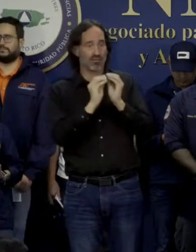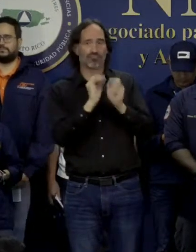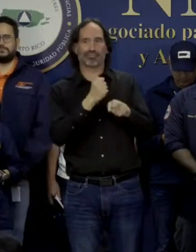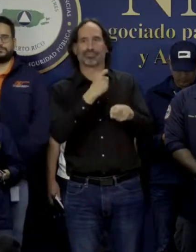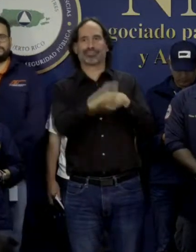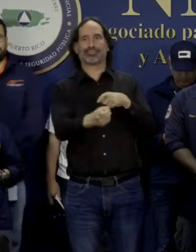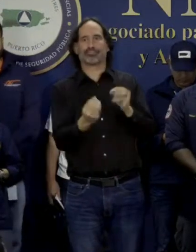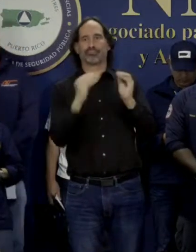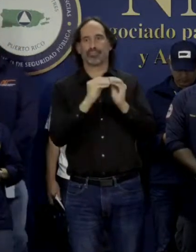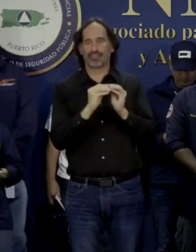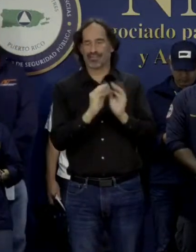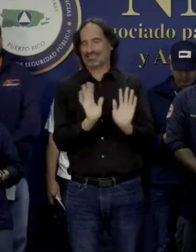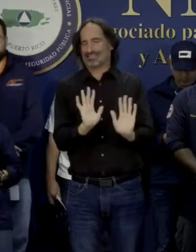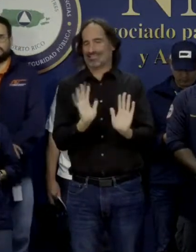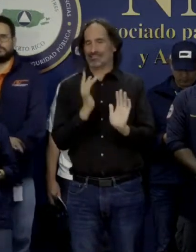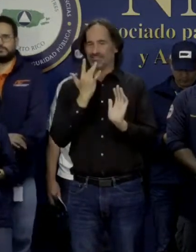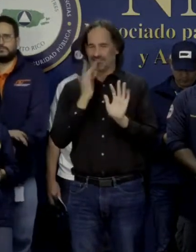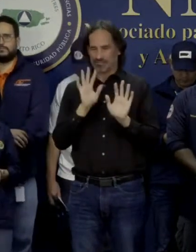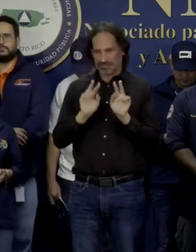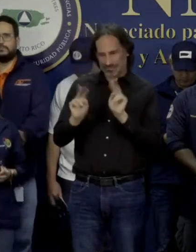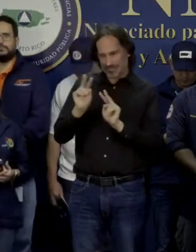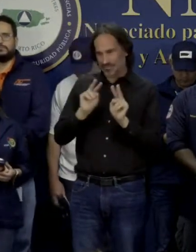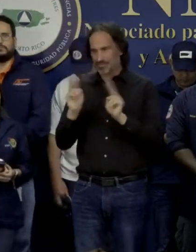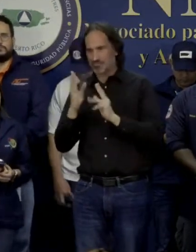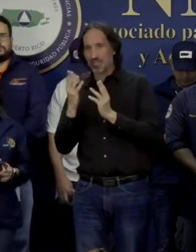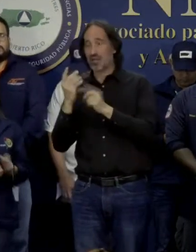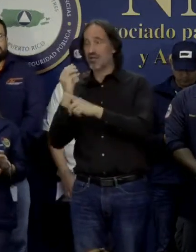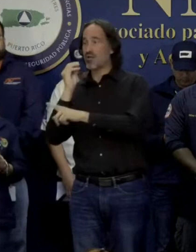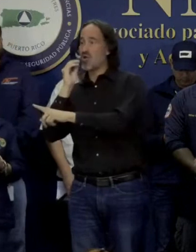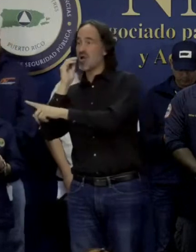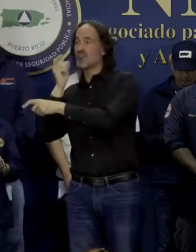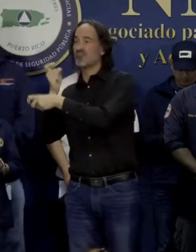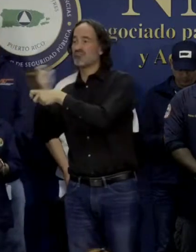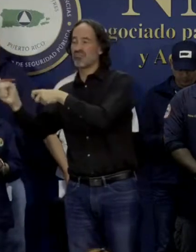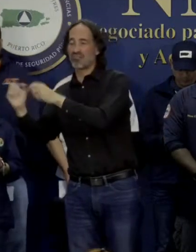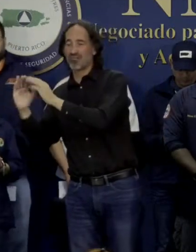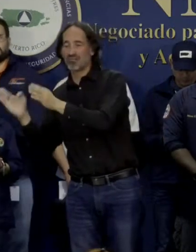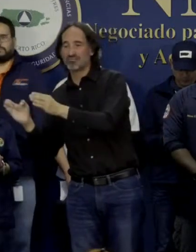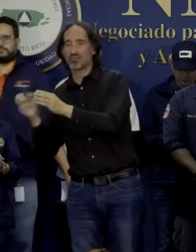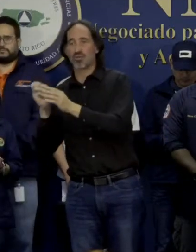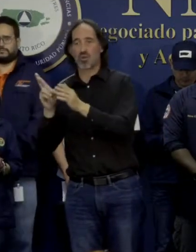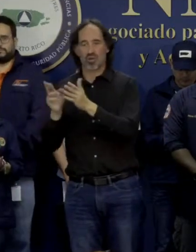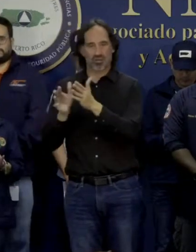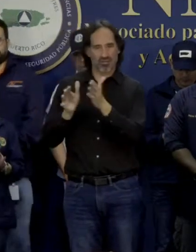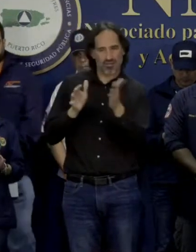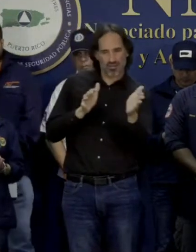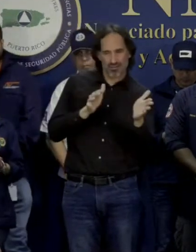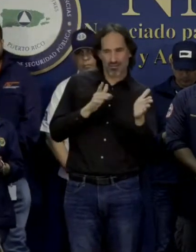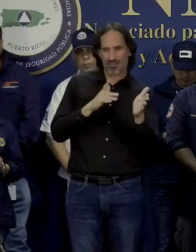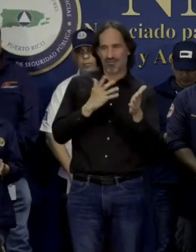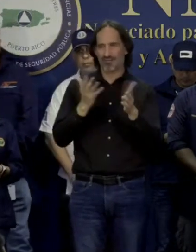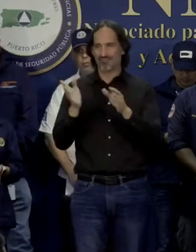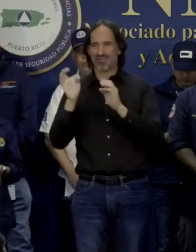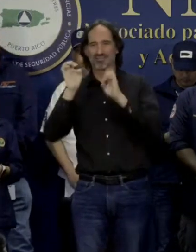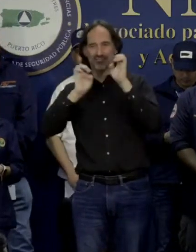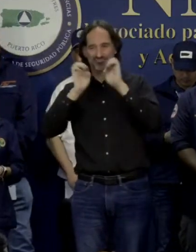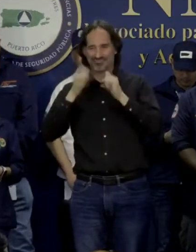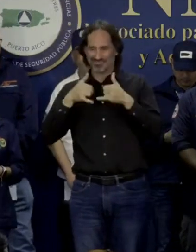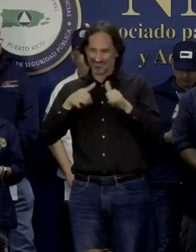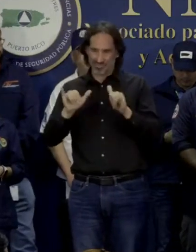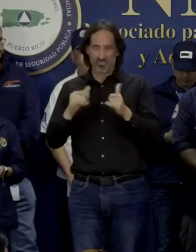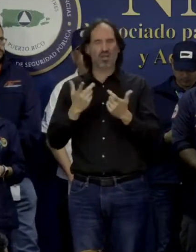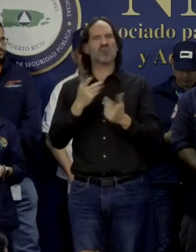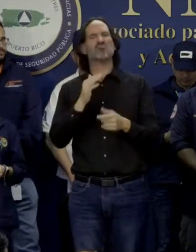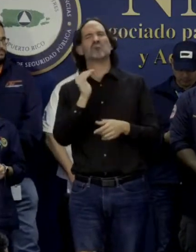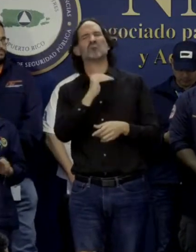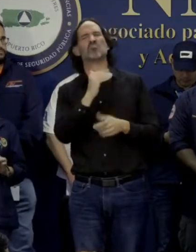puede entonces determinar cuál fue el daño, cuál es el tiempo que nos debe tomar. ¿Cuándo ustedes tendrían esa evaluación? Depende de lo